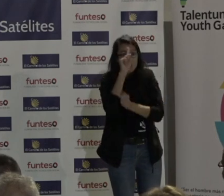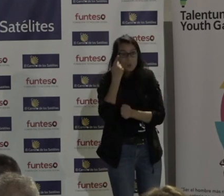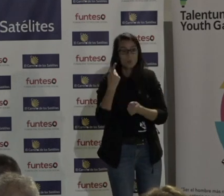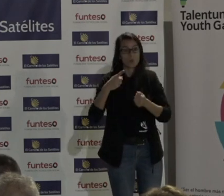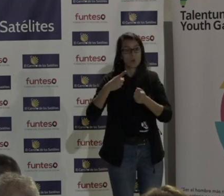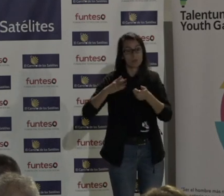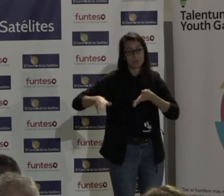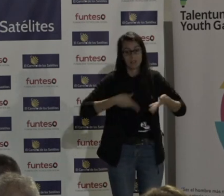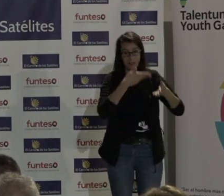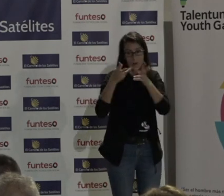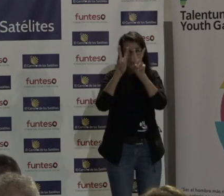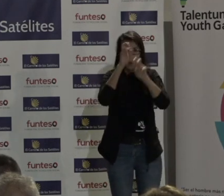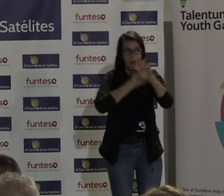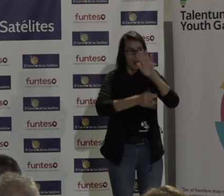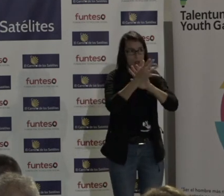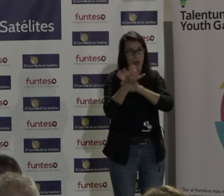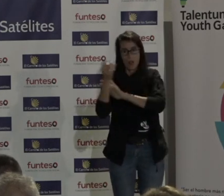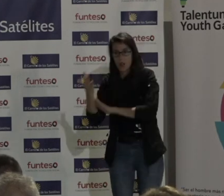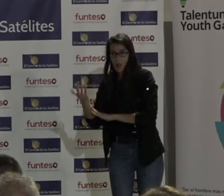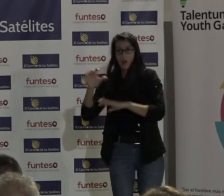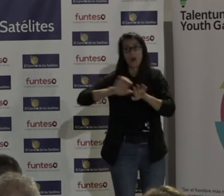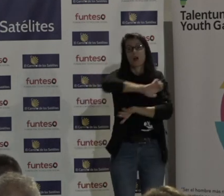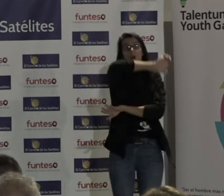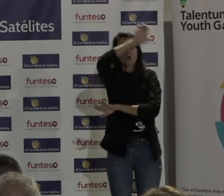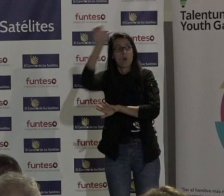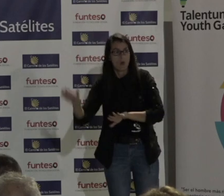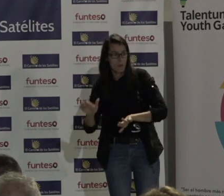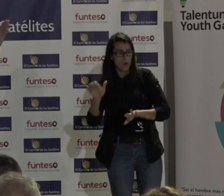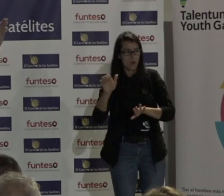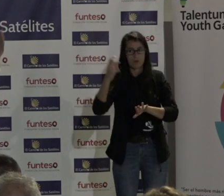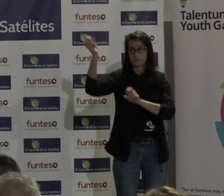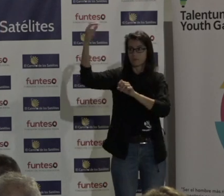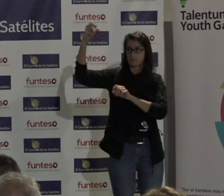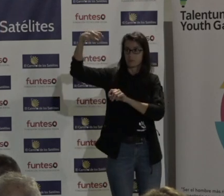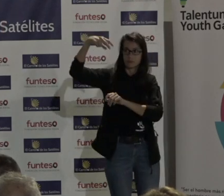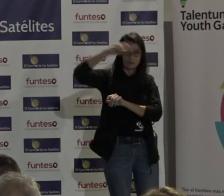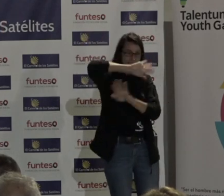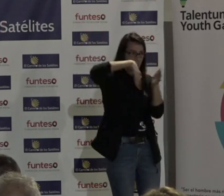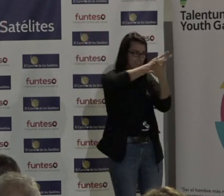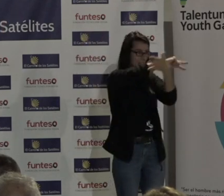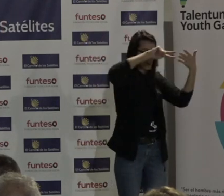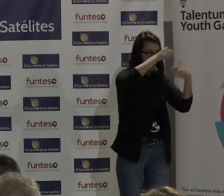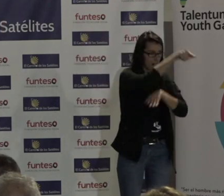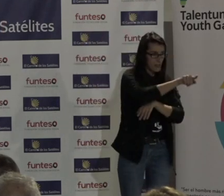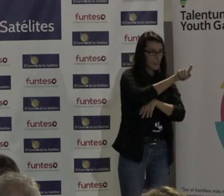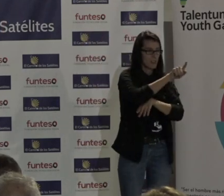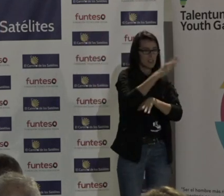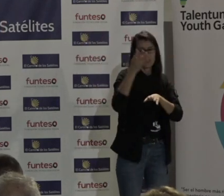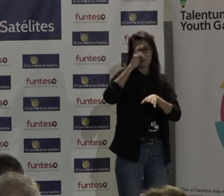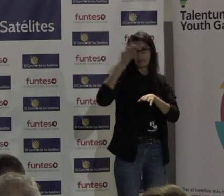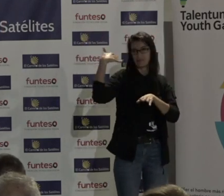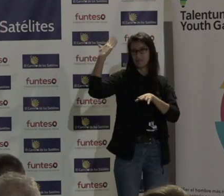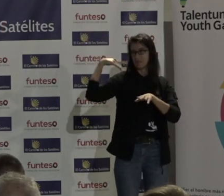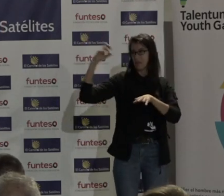caminos. Los europeos caminan a Galicia desde tiempo inmemorial y seguirán caminando desde tiempo